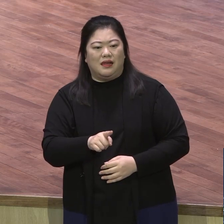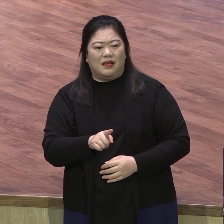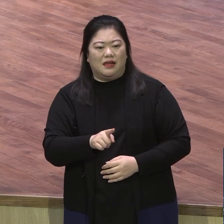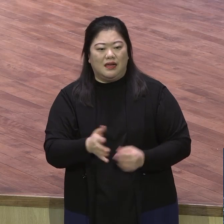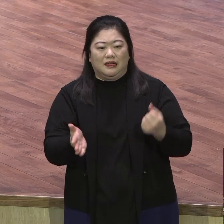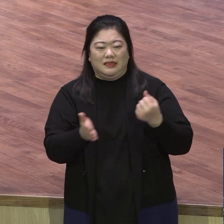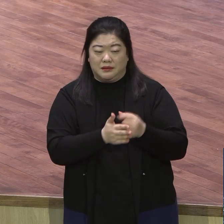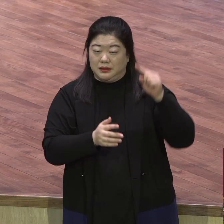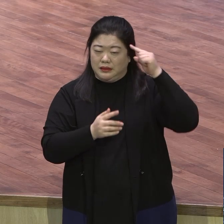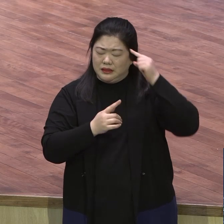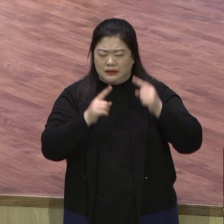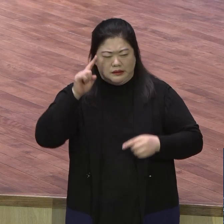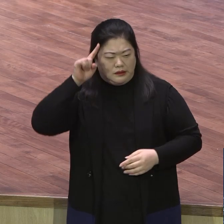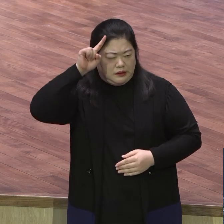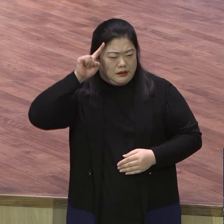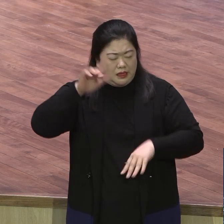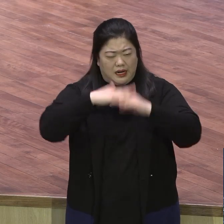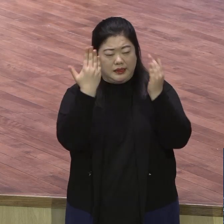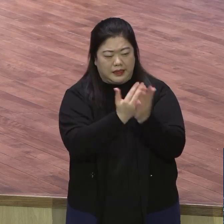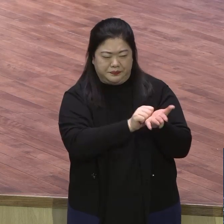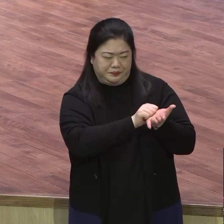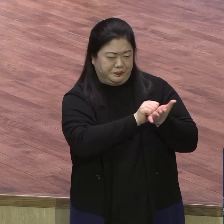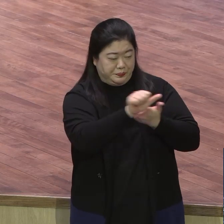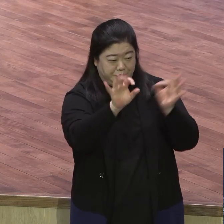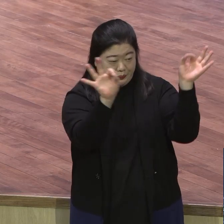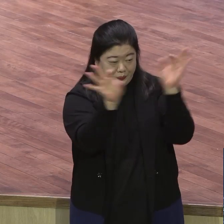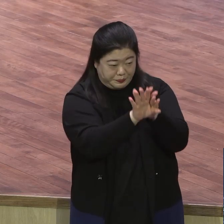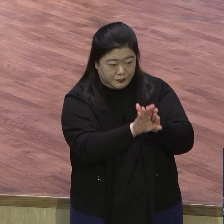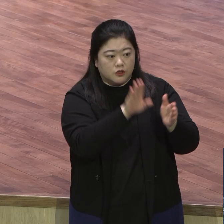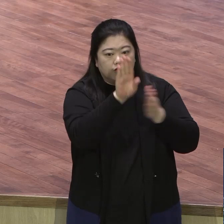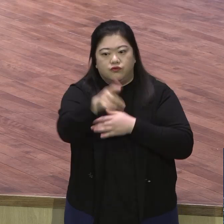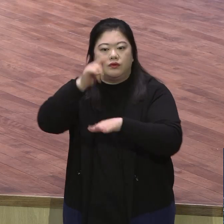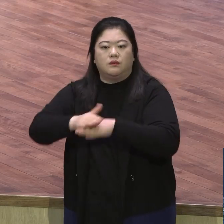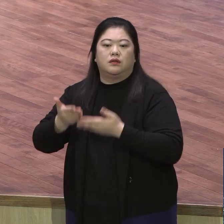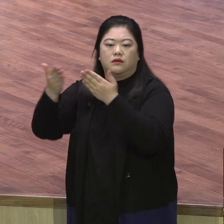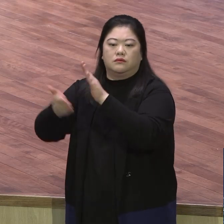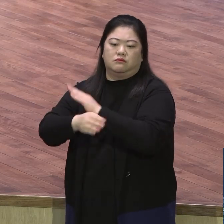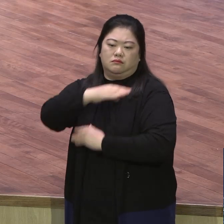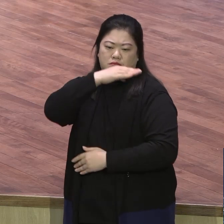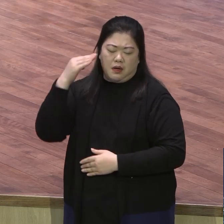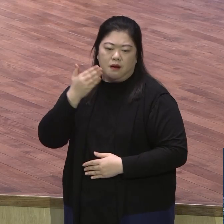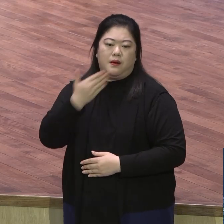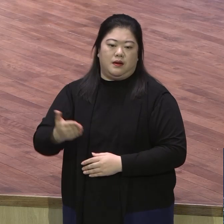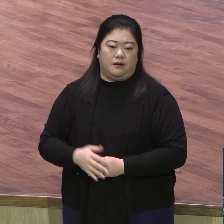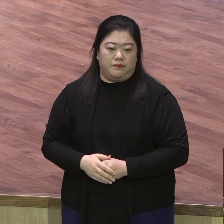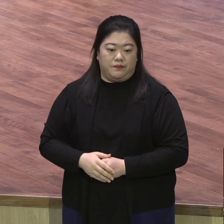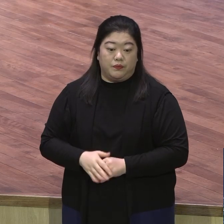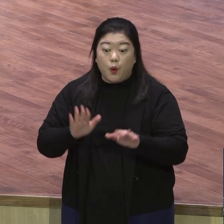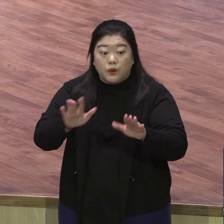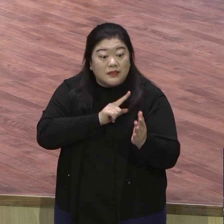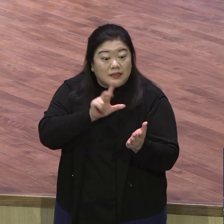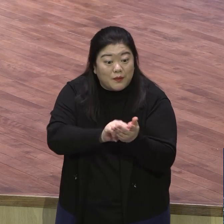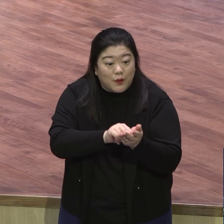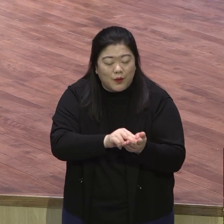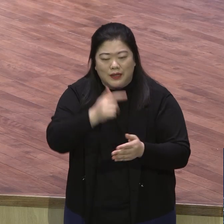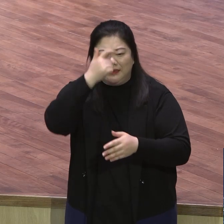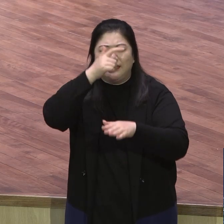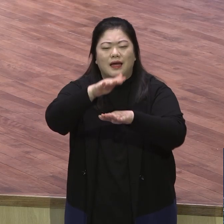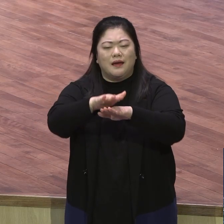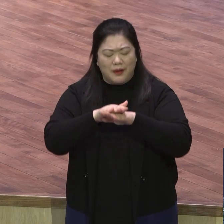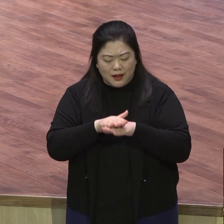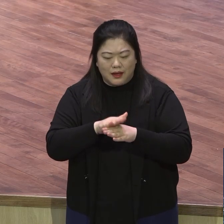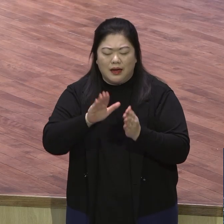없애라. 예배가 인생의 우선순위가 되어야 무엇보다도 오늘 제목이 뭐요? 정말